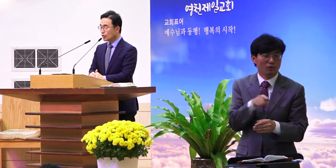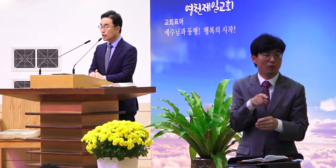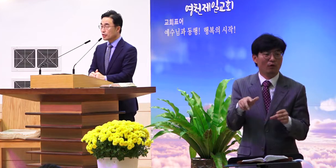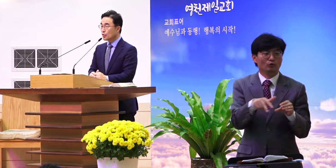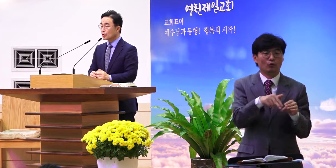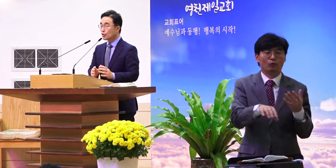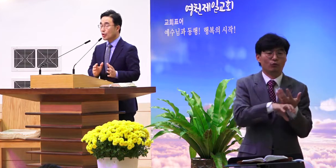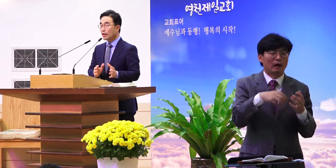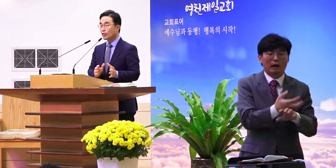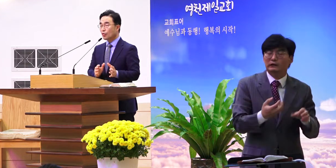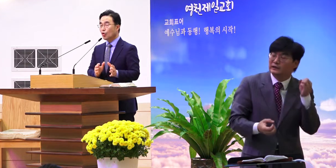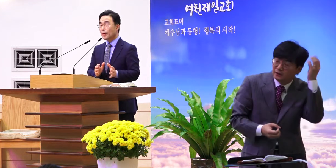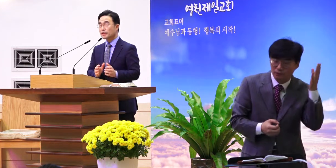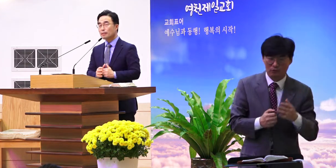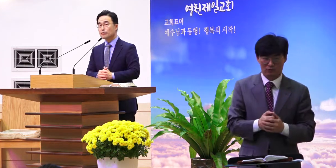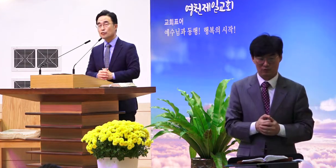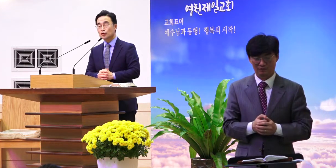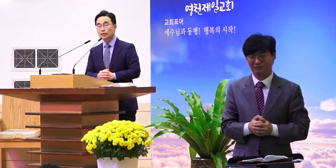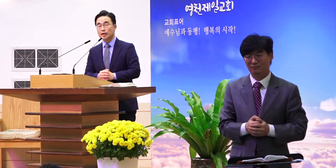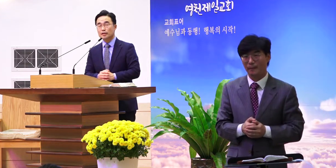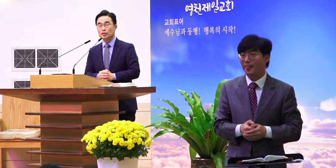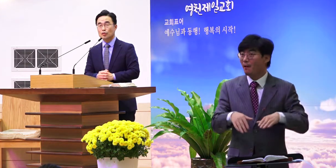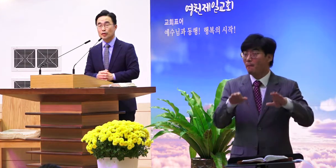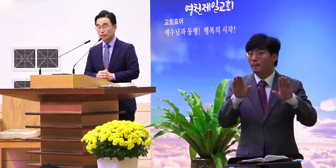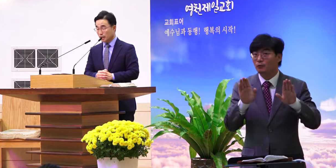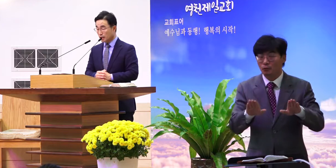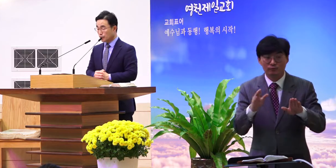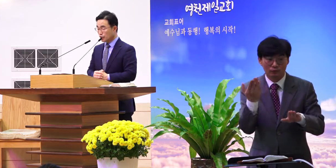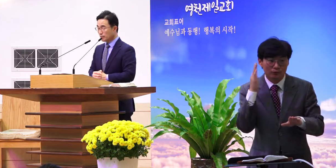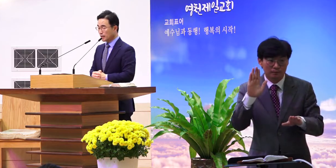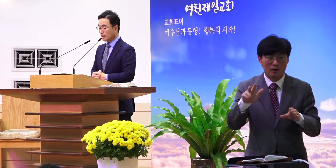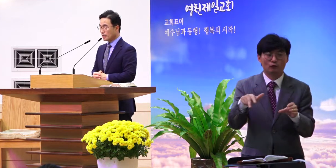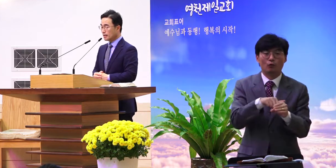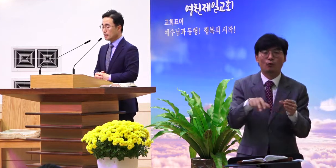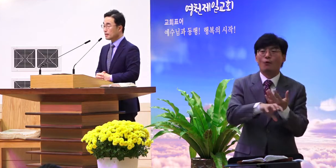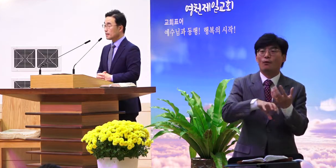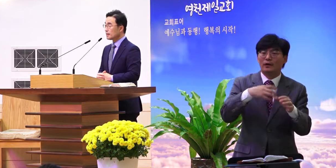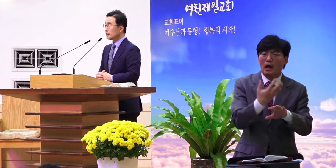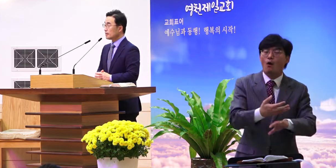여러분, 오늘은 종교개혁 503주년 되는 종교개혁 기념주일입니다.